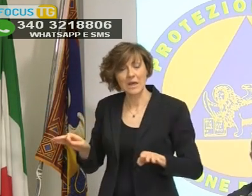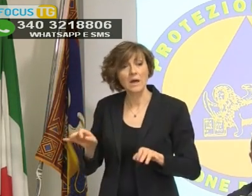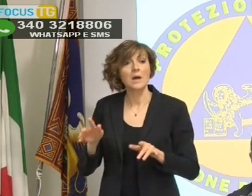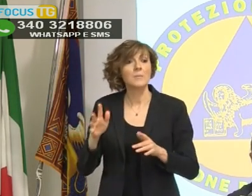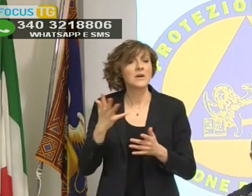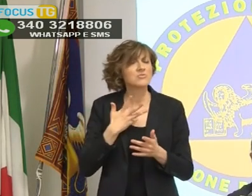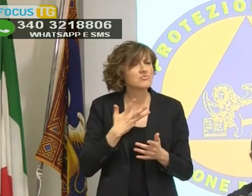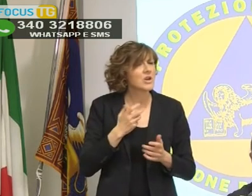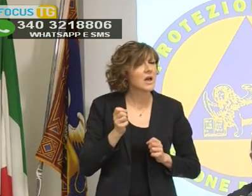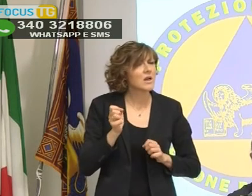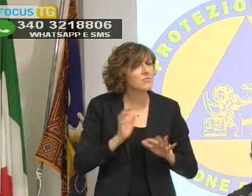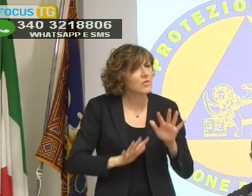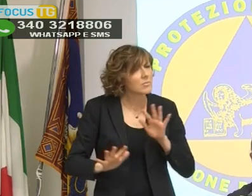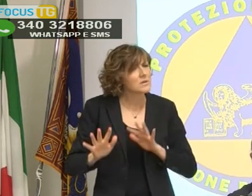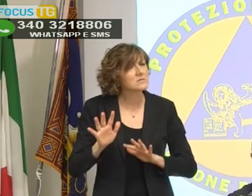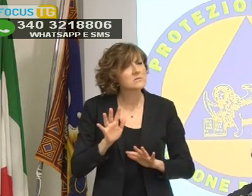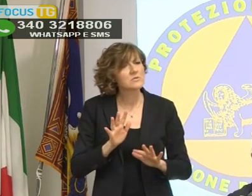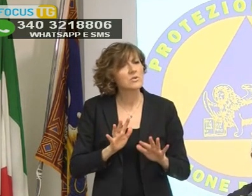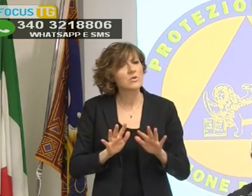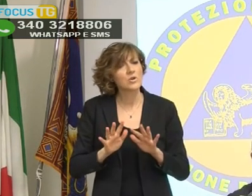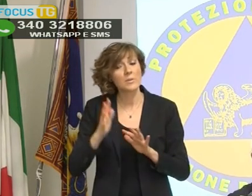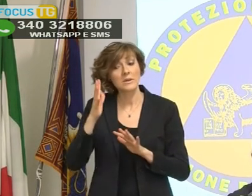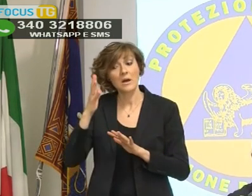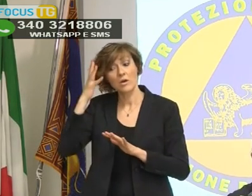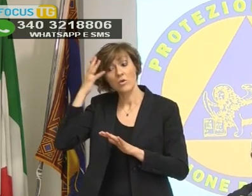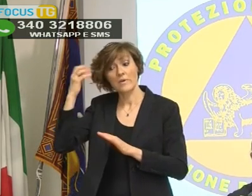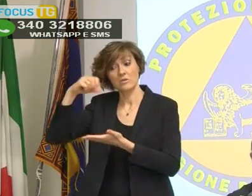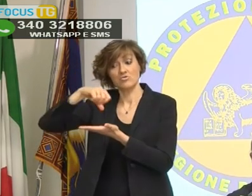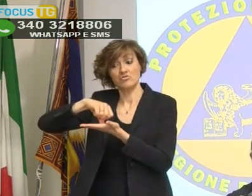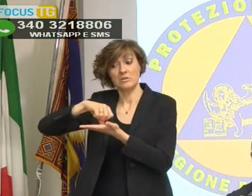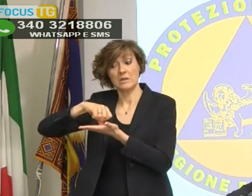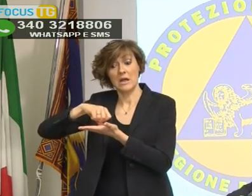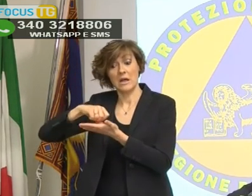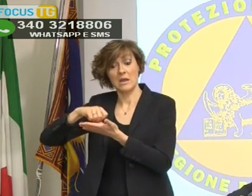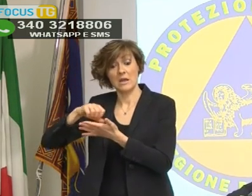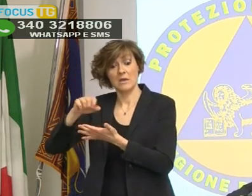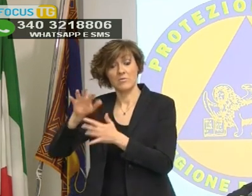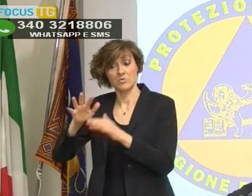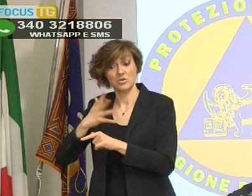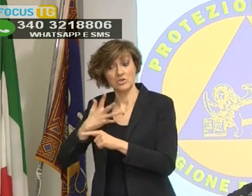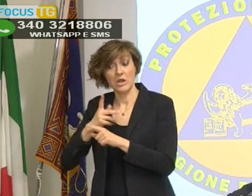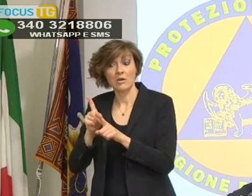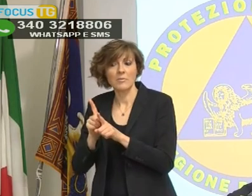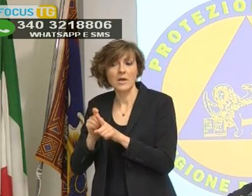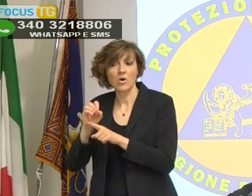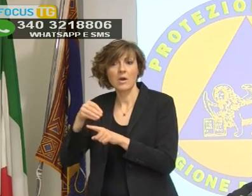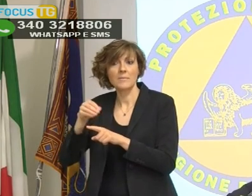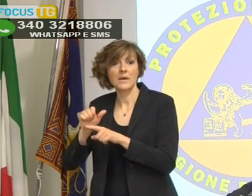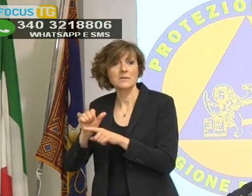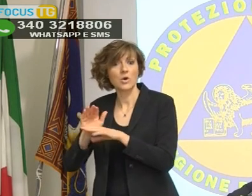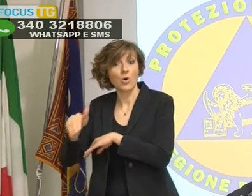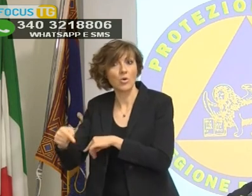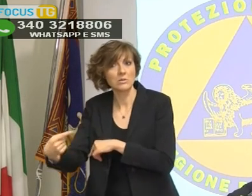c'è un'indicazione invece dal governo centrale in questa situazione che vada oltre? Ma